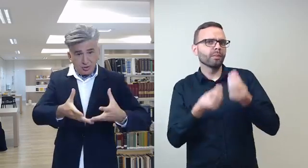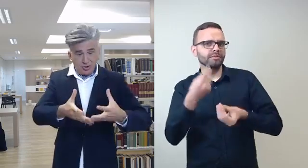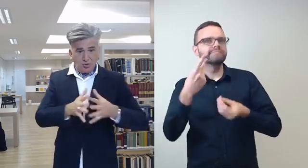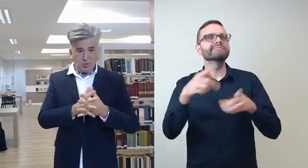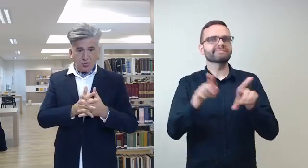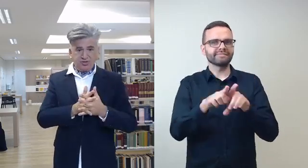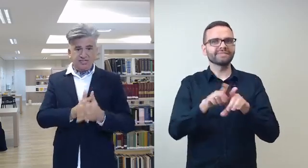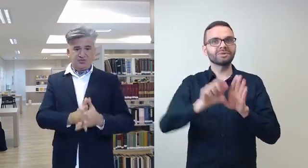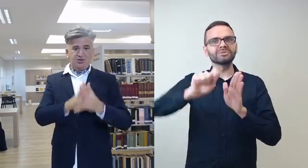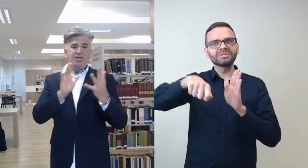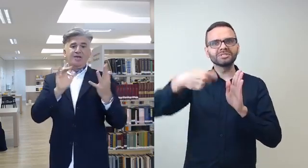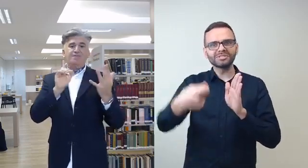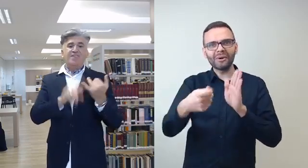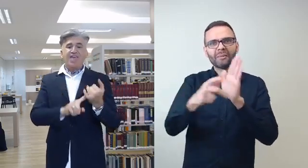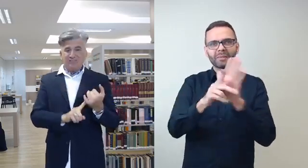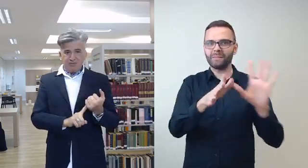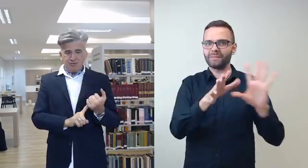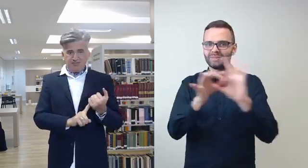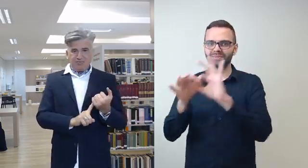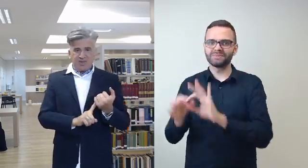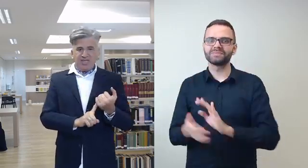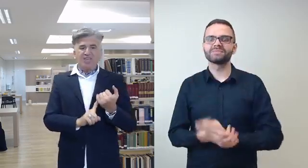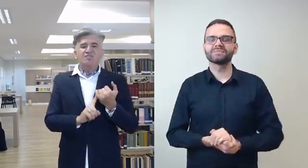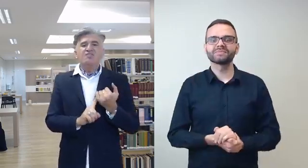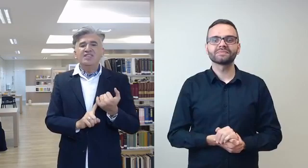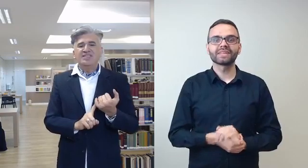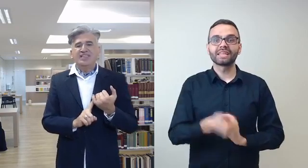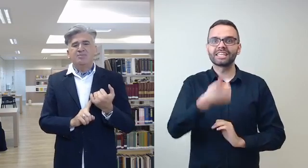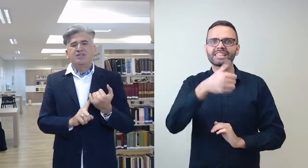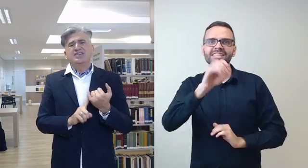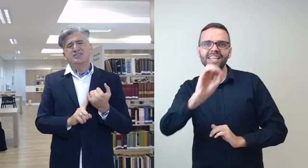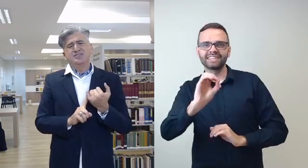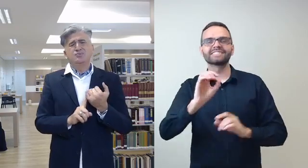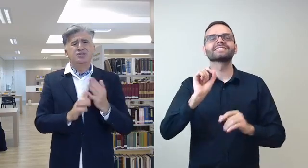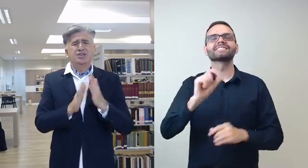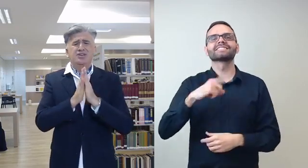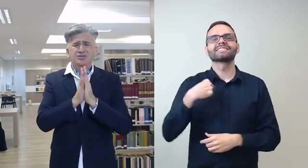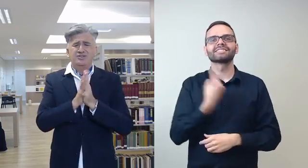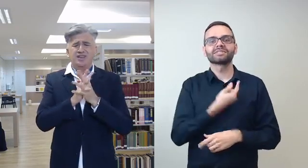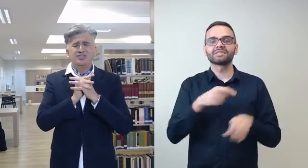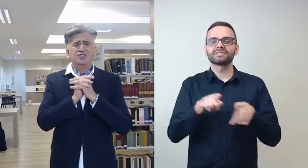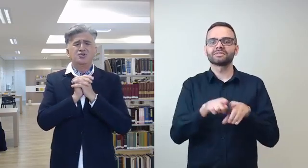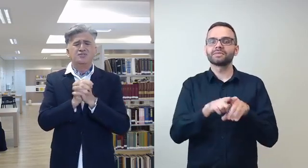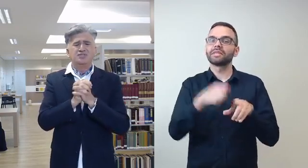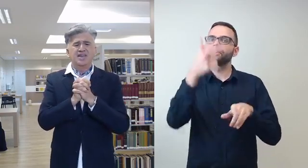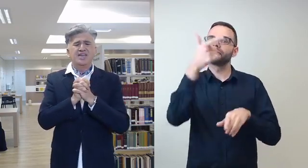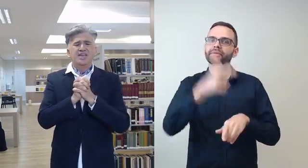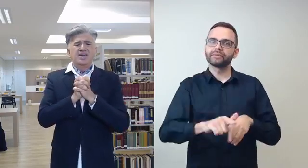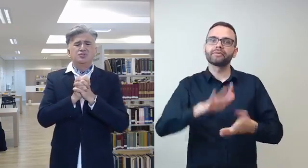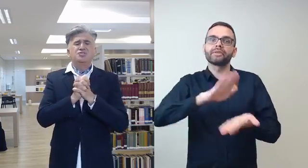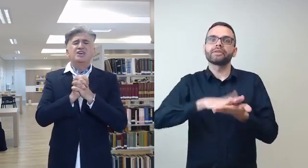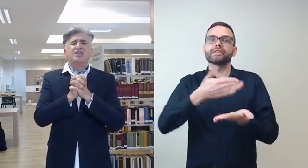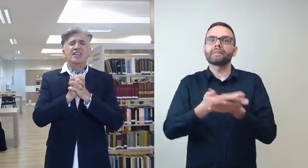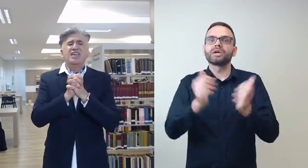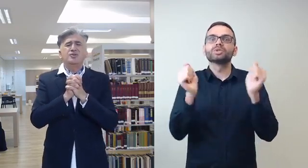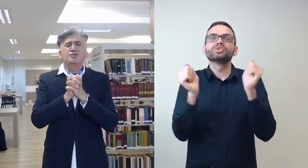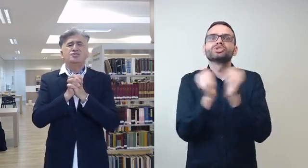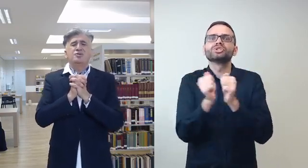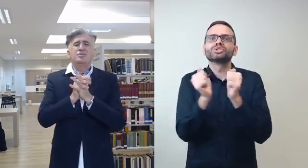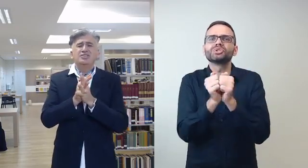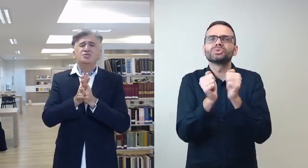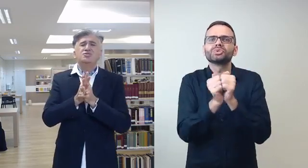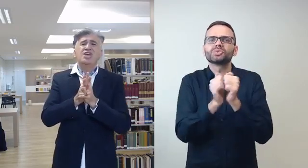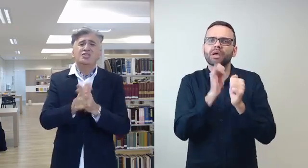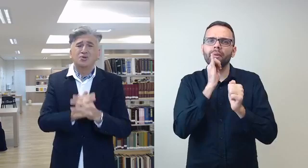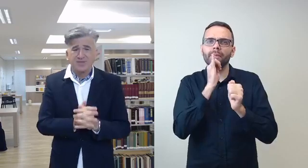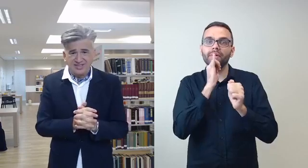acordo com o contexto. 10º, evite a interpretação simultânea, volto a falar de novo, tá? Buscando aquele recurso